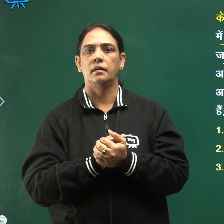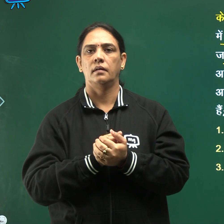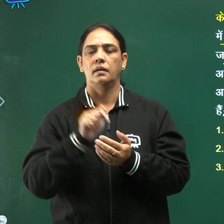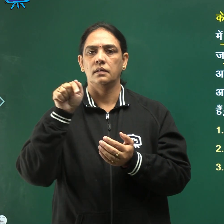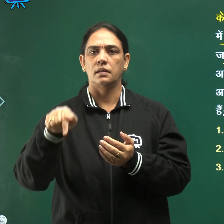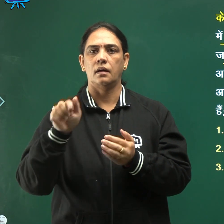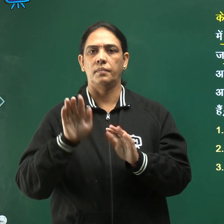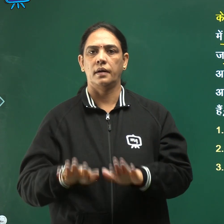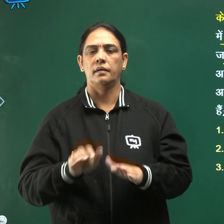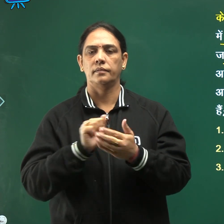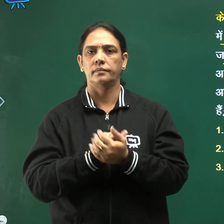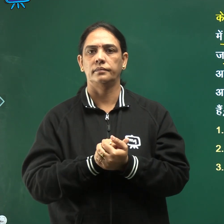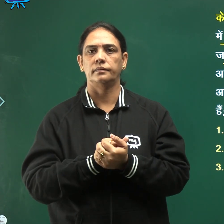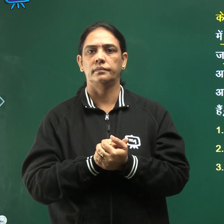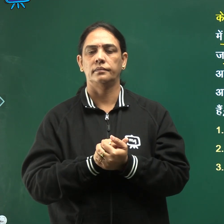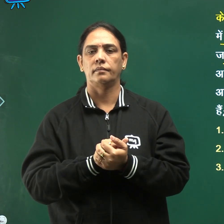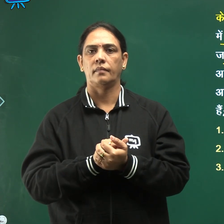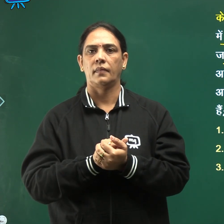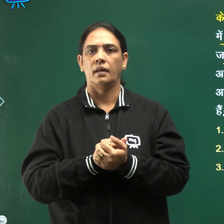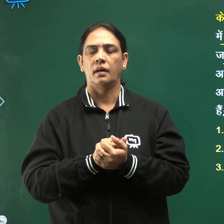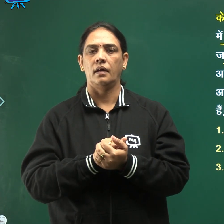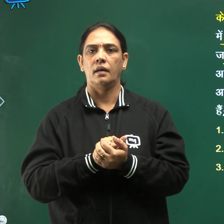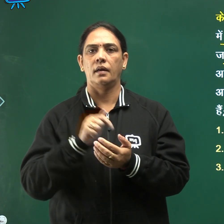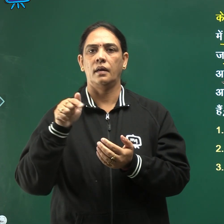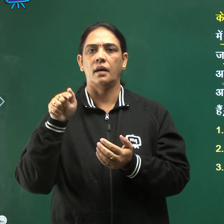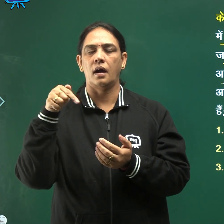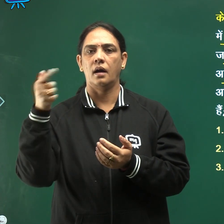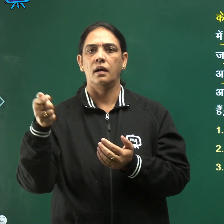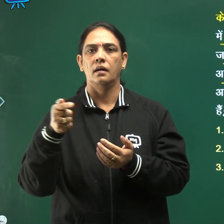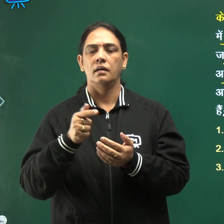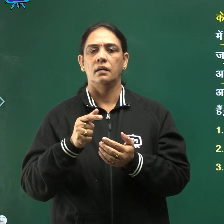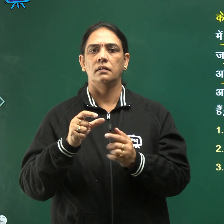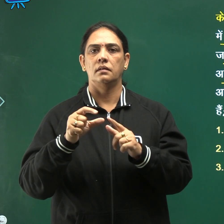जहां पर या जिस आंकड़े के